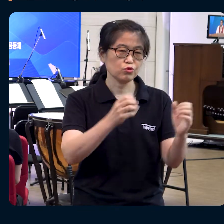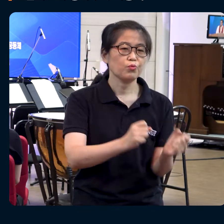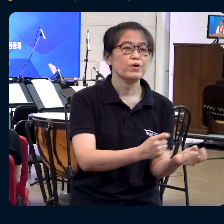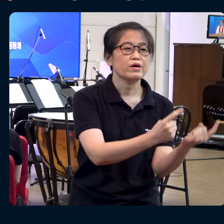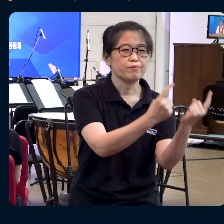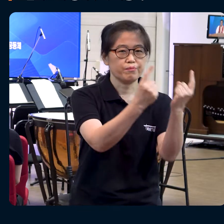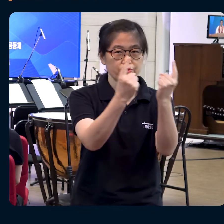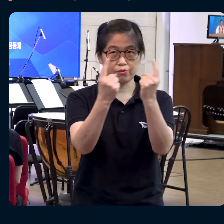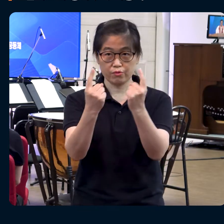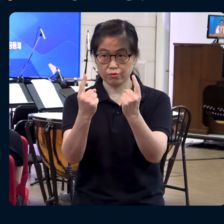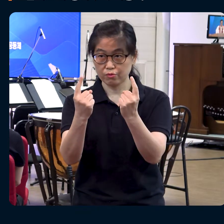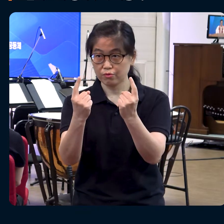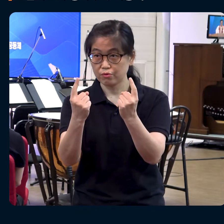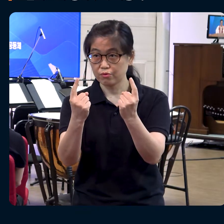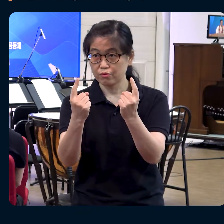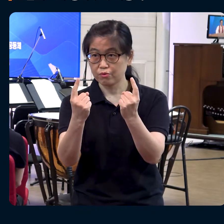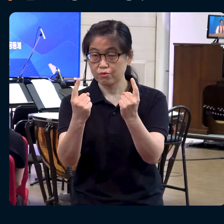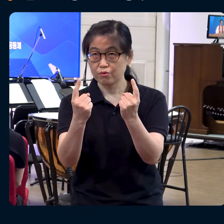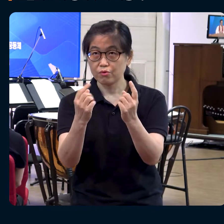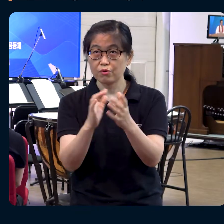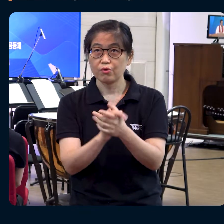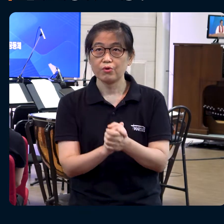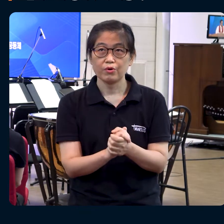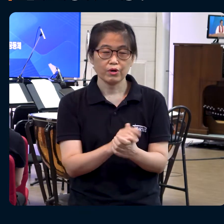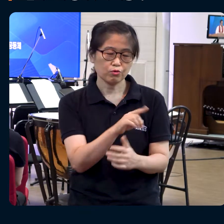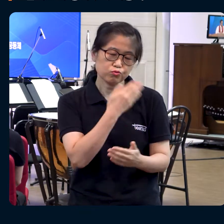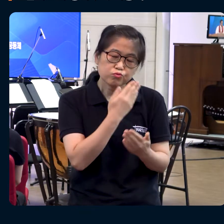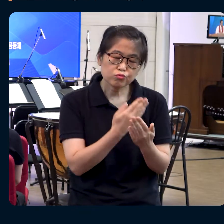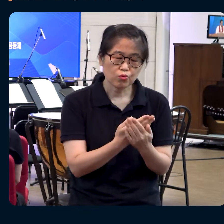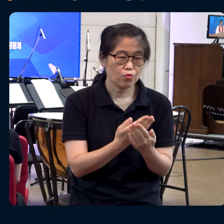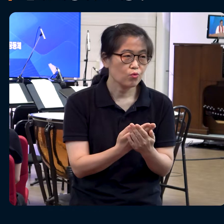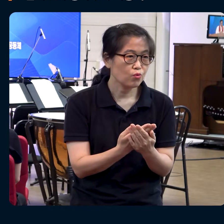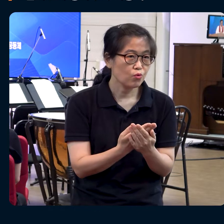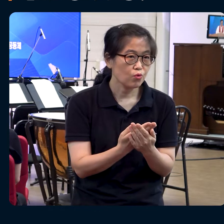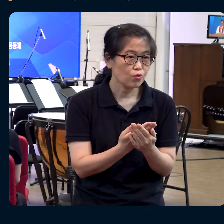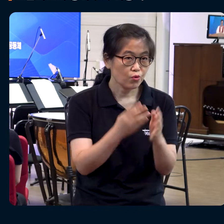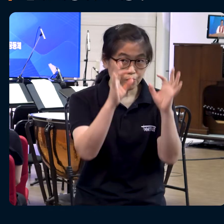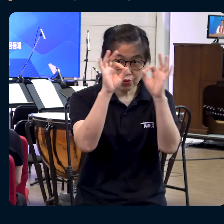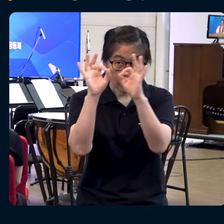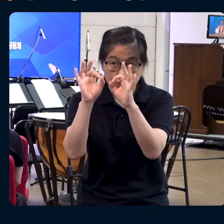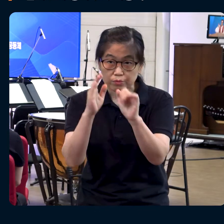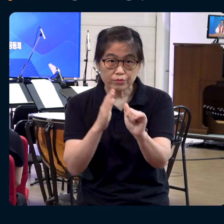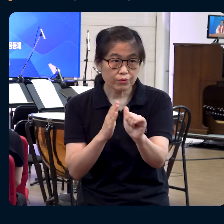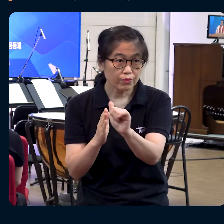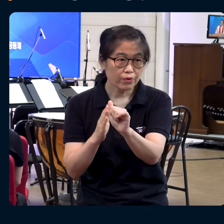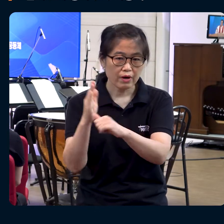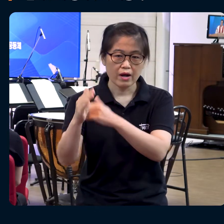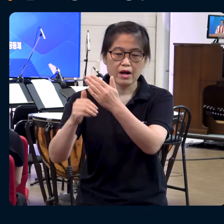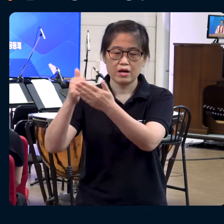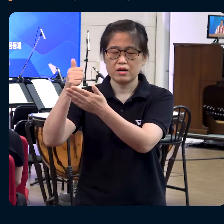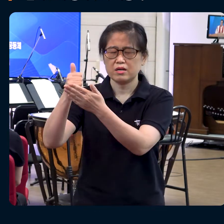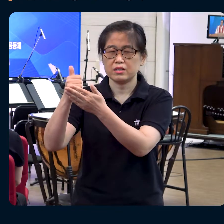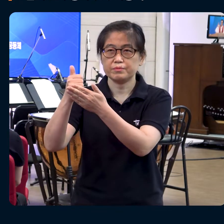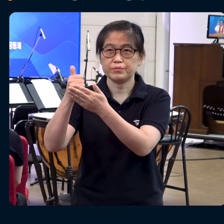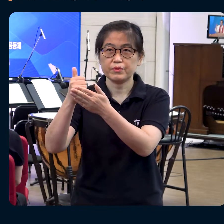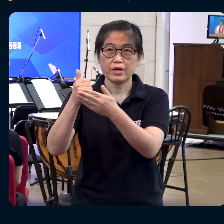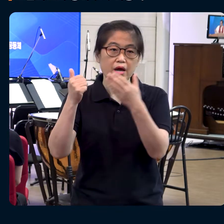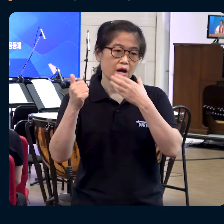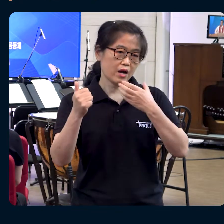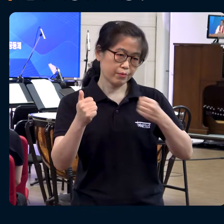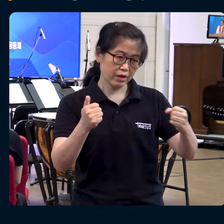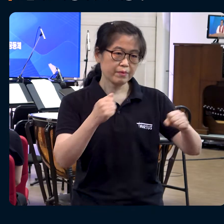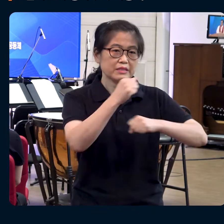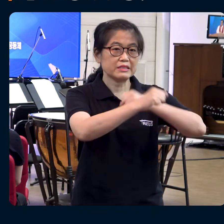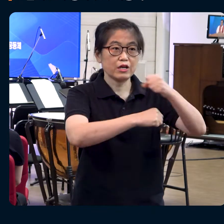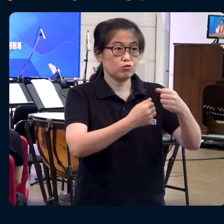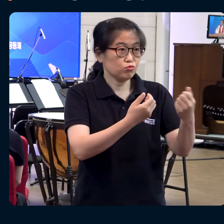회복시키셨습니다. 여러분, 이 포인트가 중요합니다. 보십시오. 하나님은 그런 상황에서 그에게 자녀를 주신